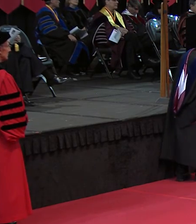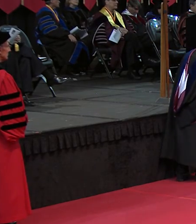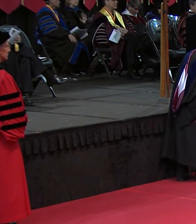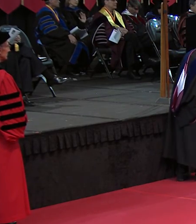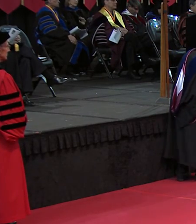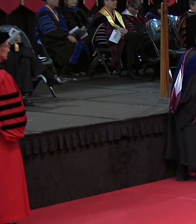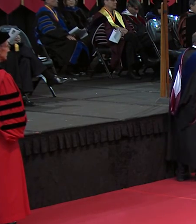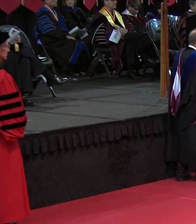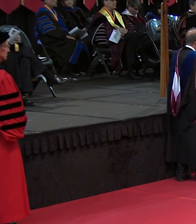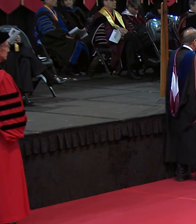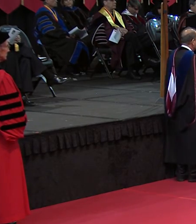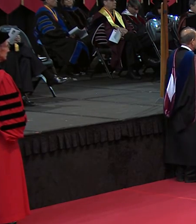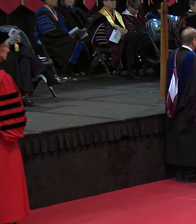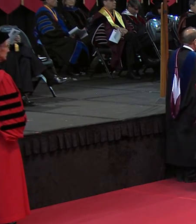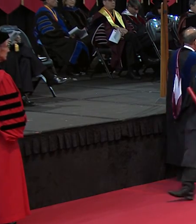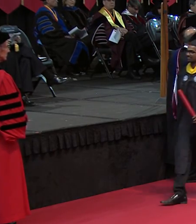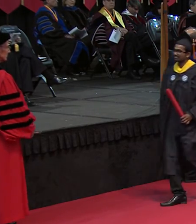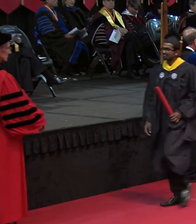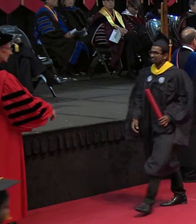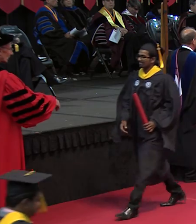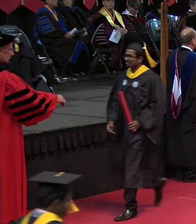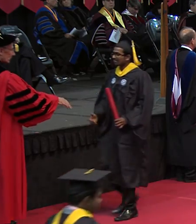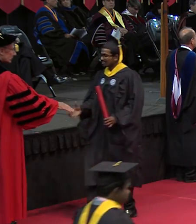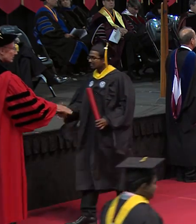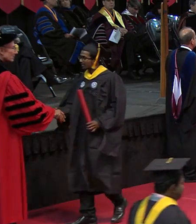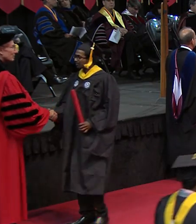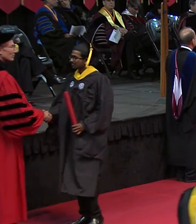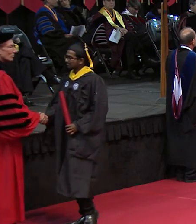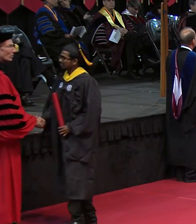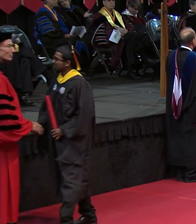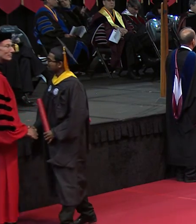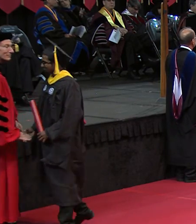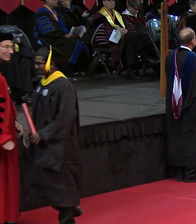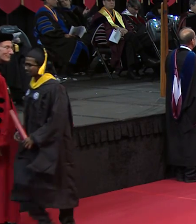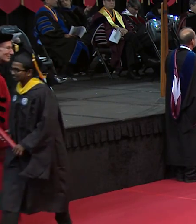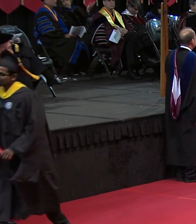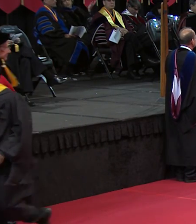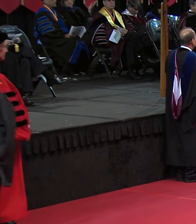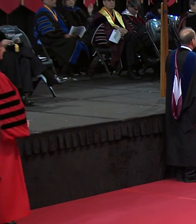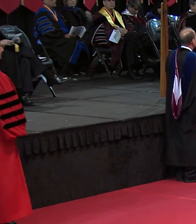Prudvi Prakash Lanki Palasadala Gurupa.